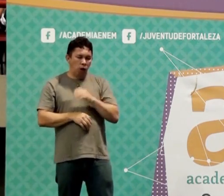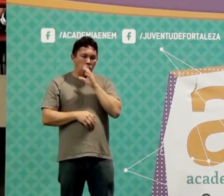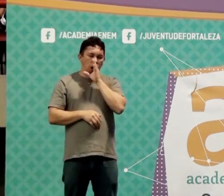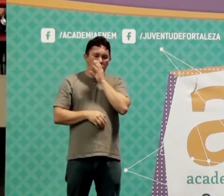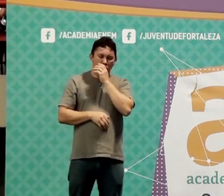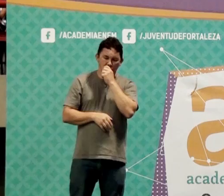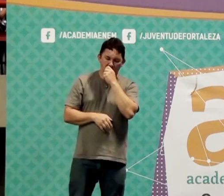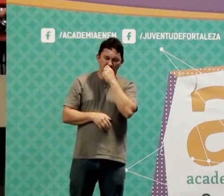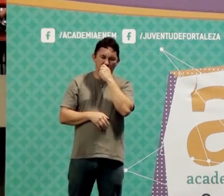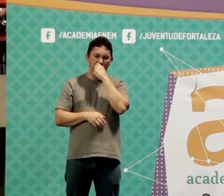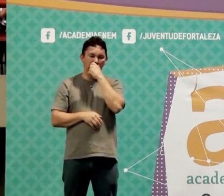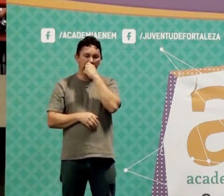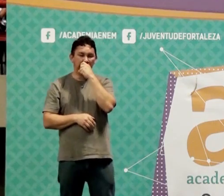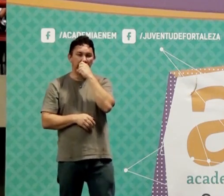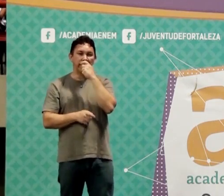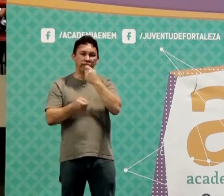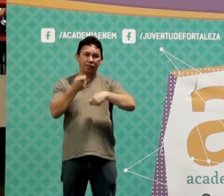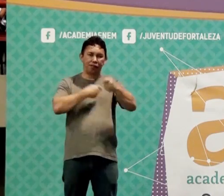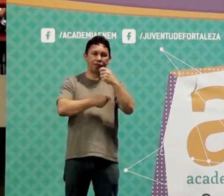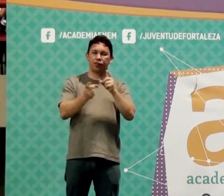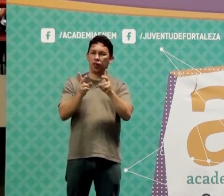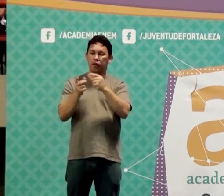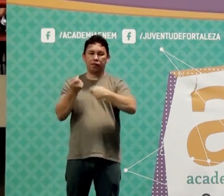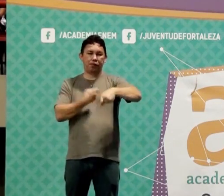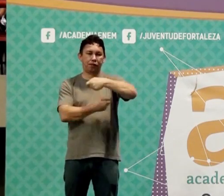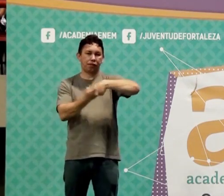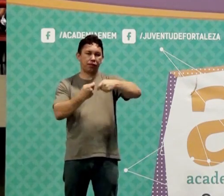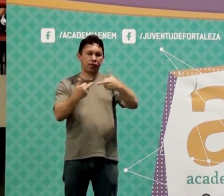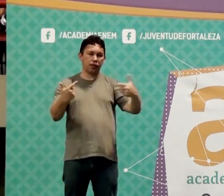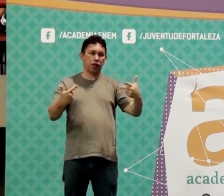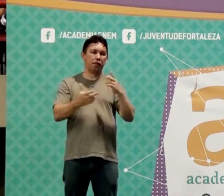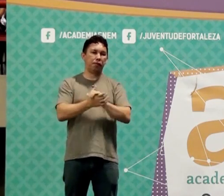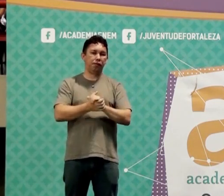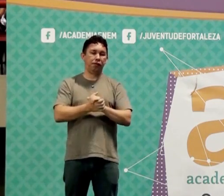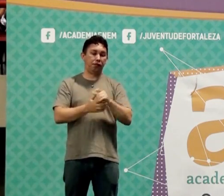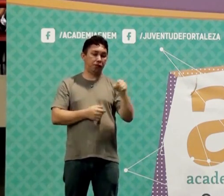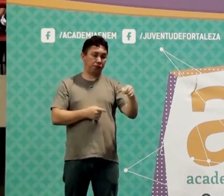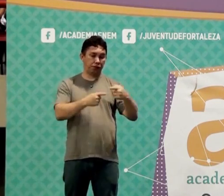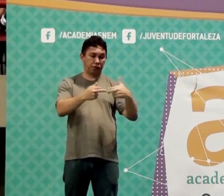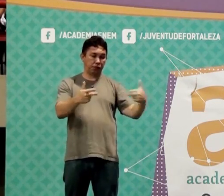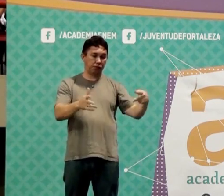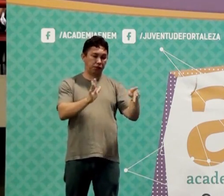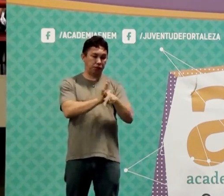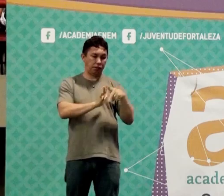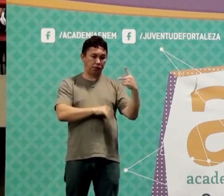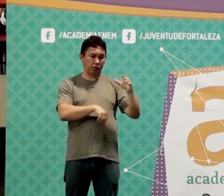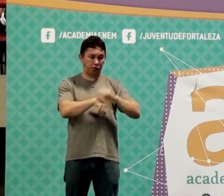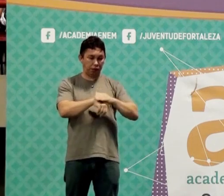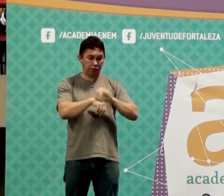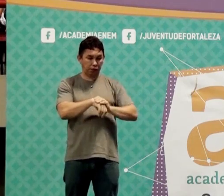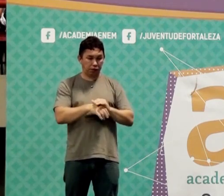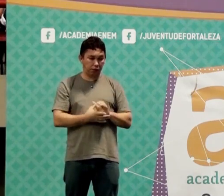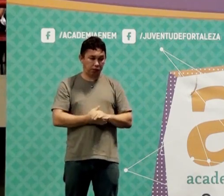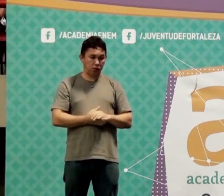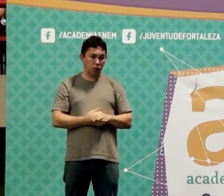morreram. Tá certo? E aí isso gerou tanto a guerra dentro da Europa que tu não tem noção. Morreu o rei da Áustria.